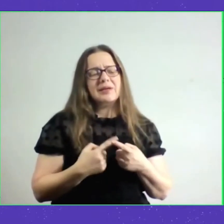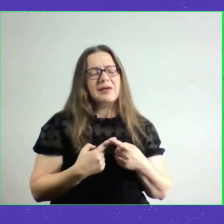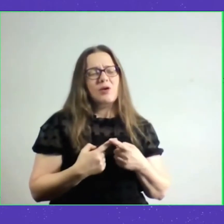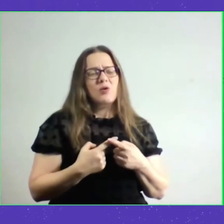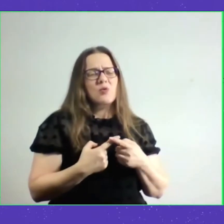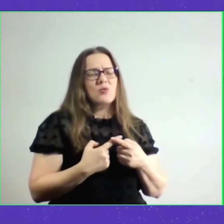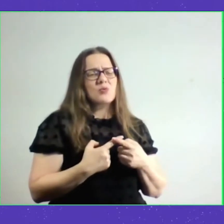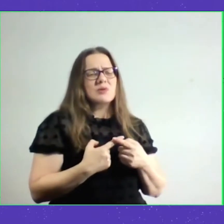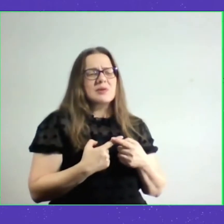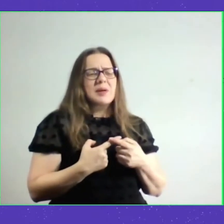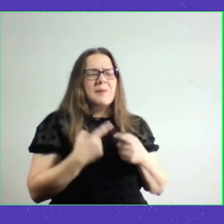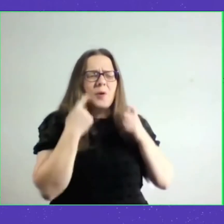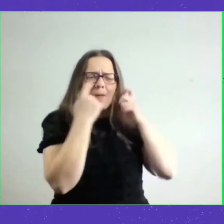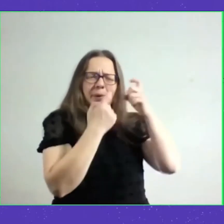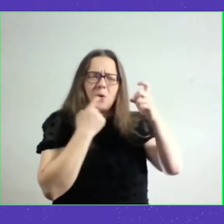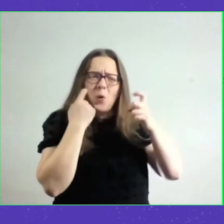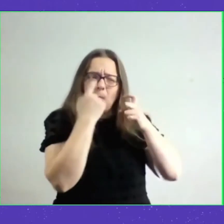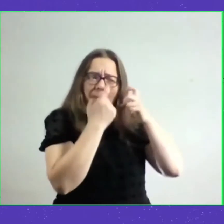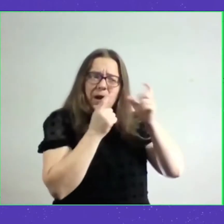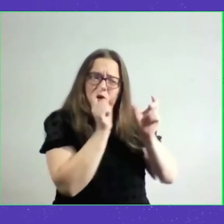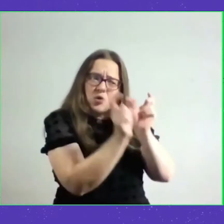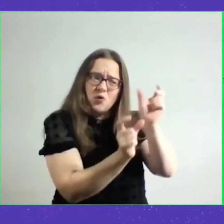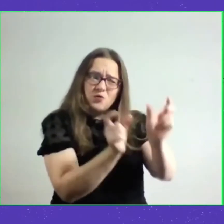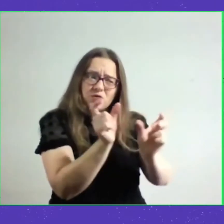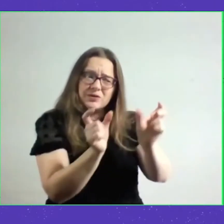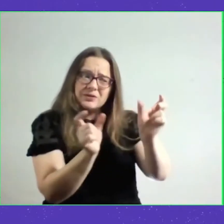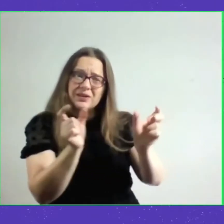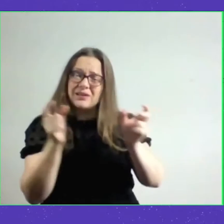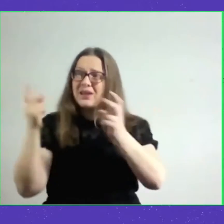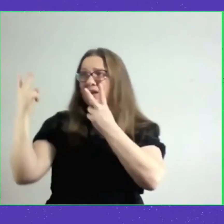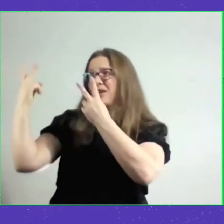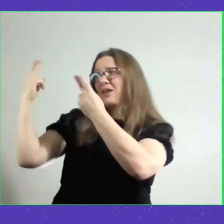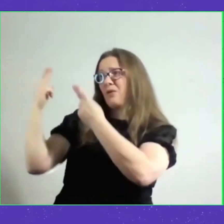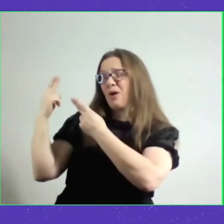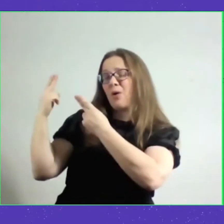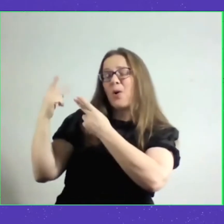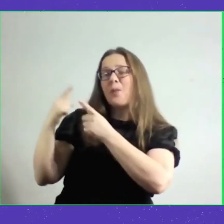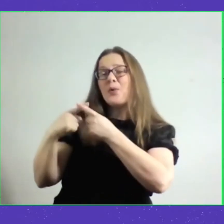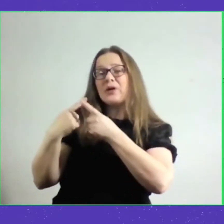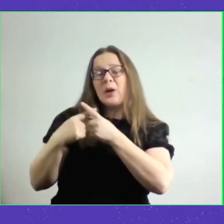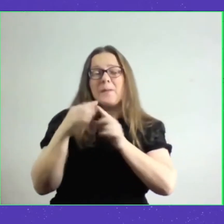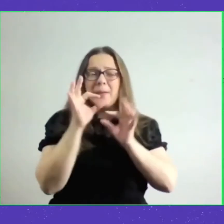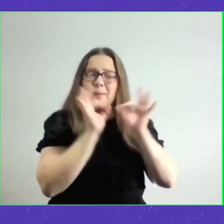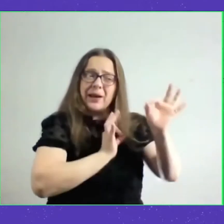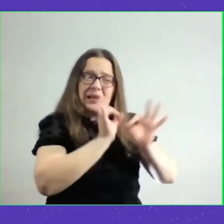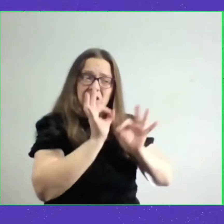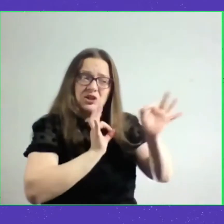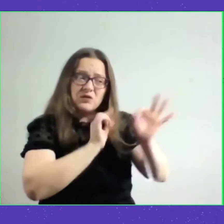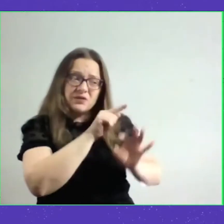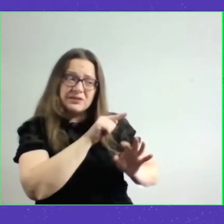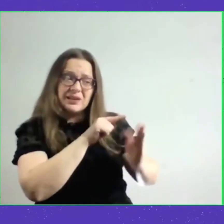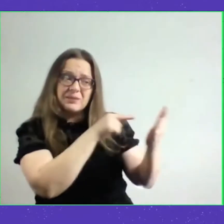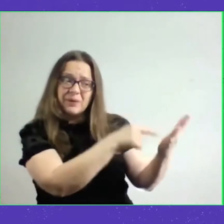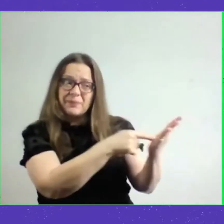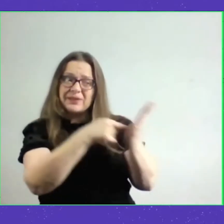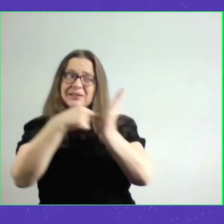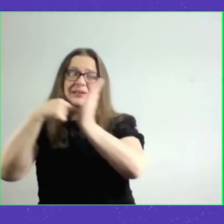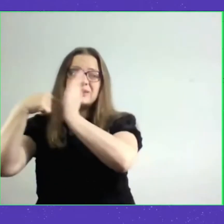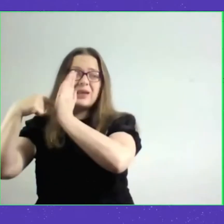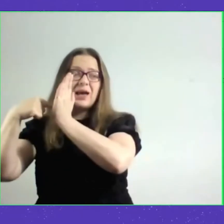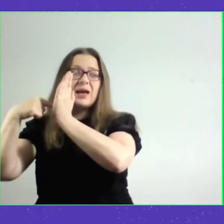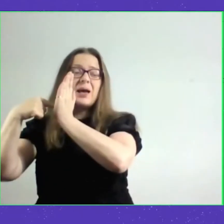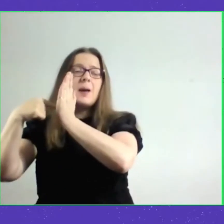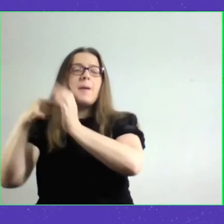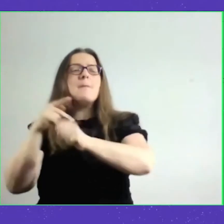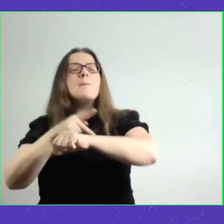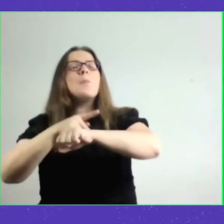vos tenho preparado para vos apresentar como virgem pura a um só esposo, que é Cristo. Mas receio que, assim como